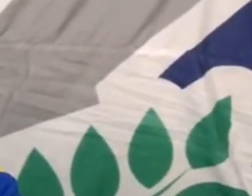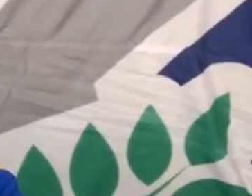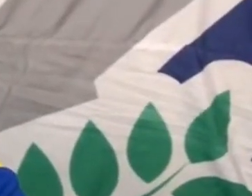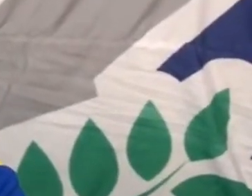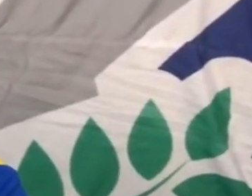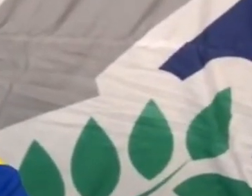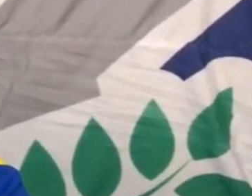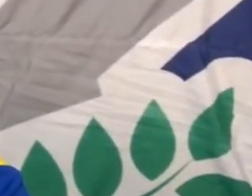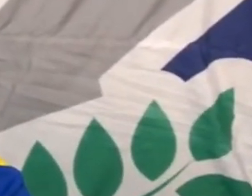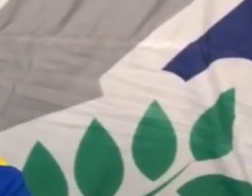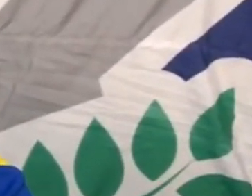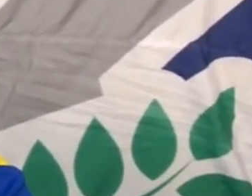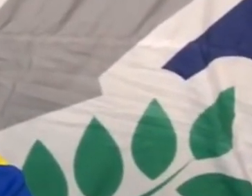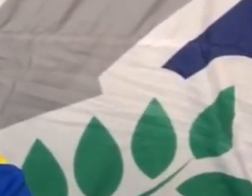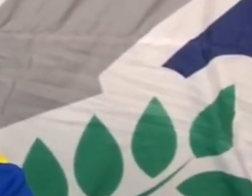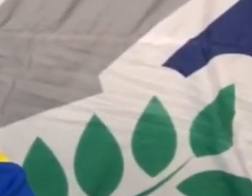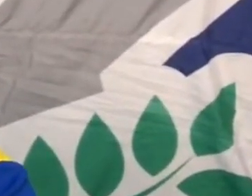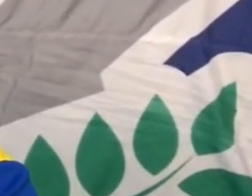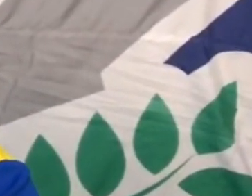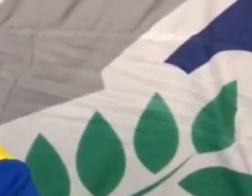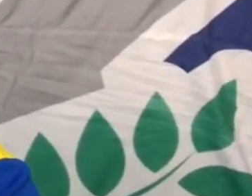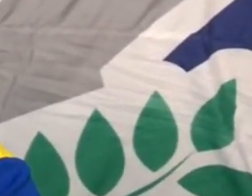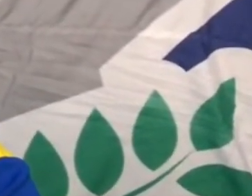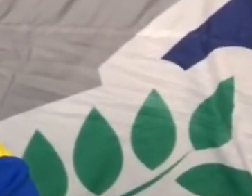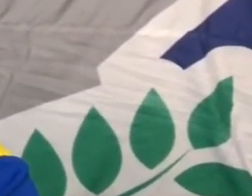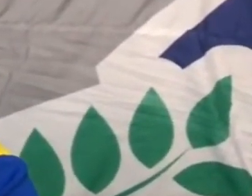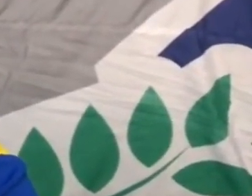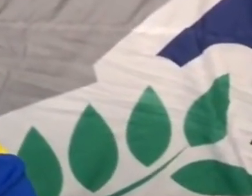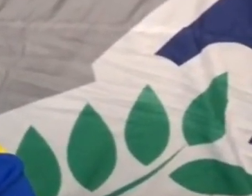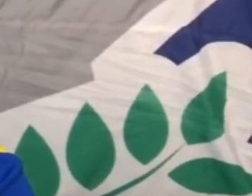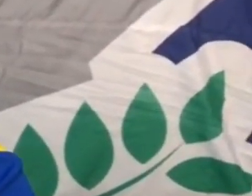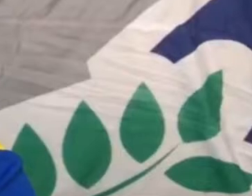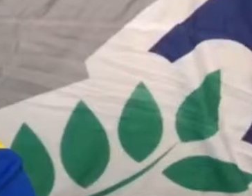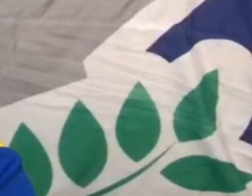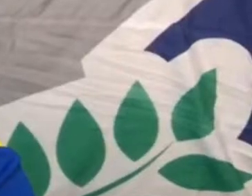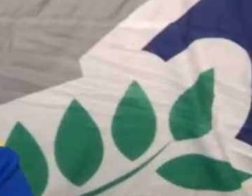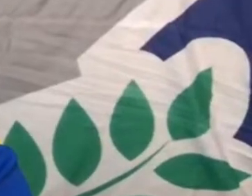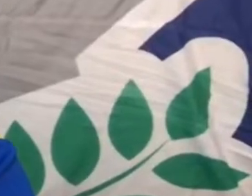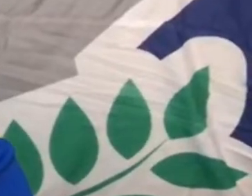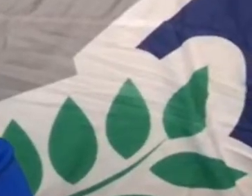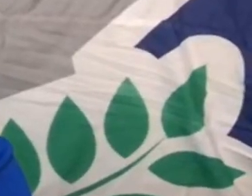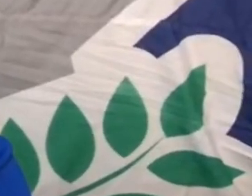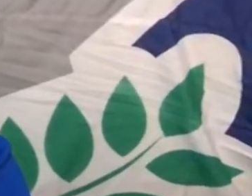tarde, queridas apaianas. Meu nome é Marina Pereira da Silva.